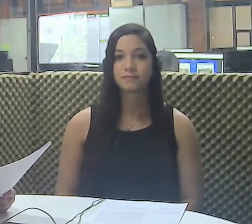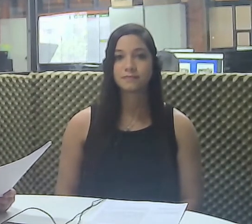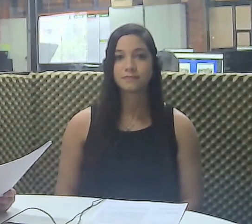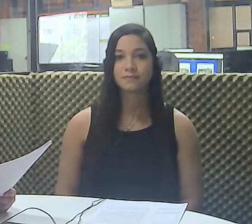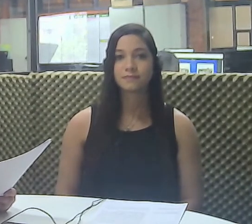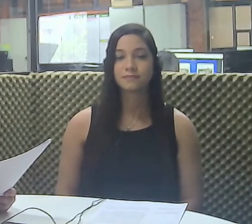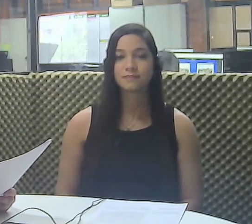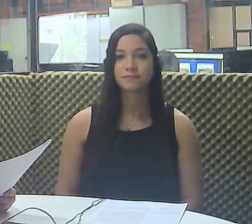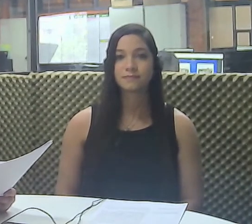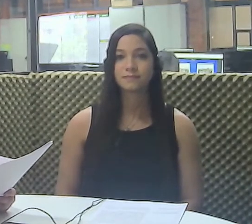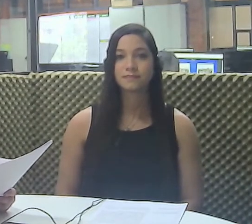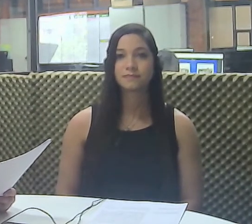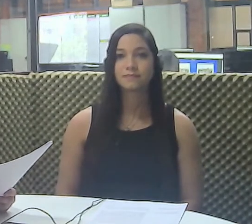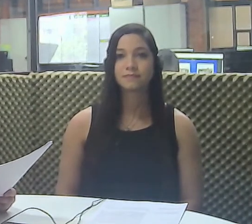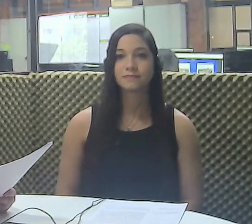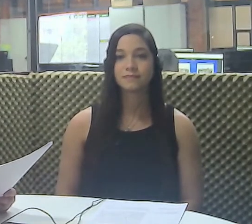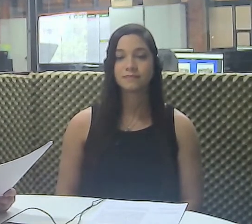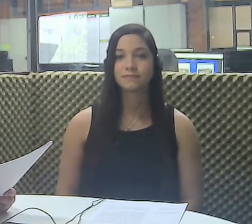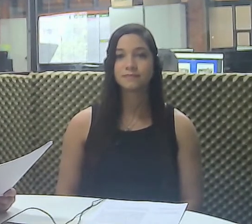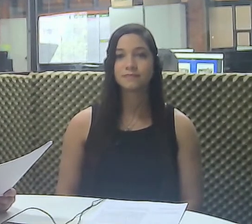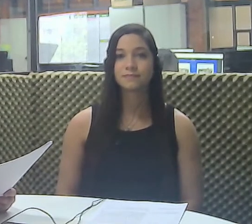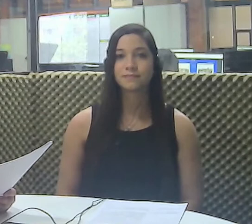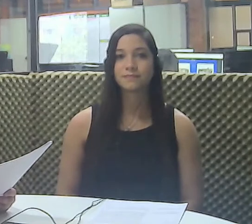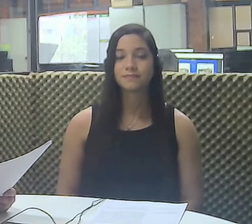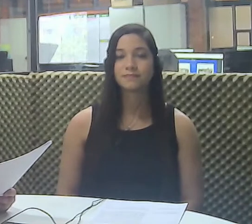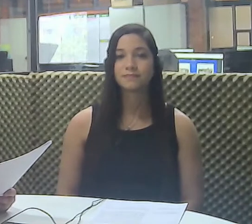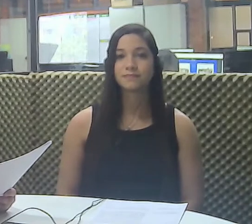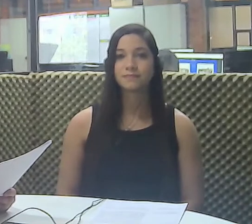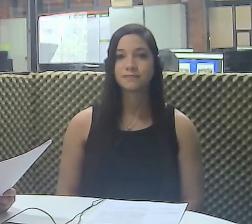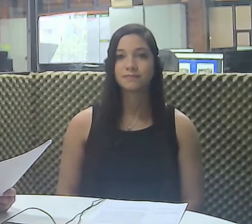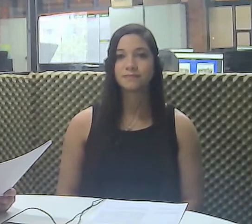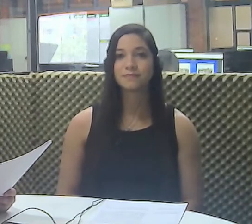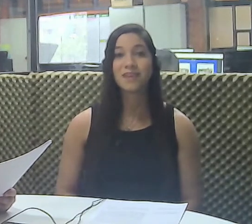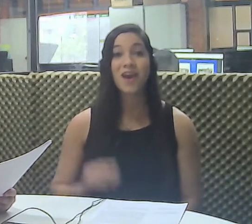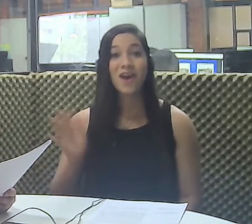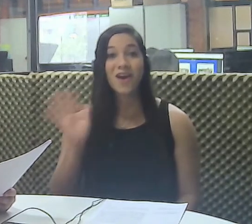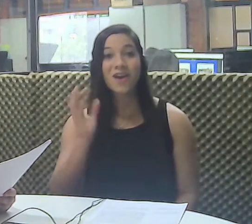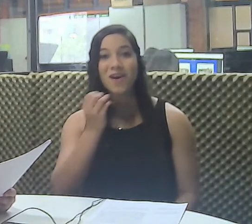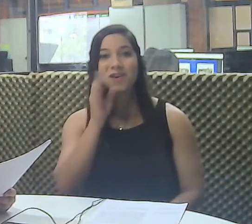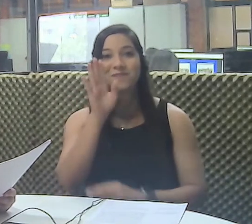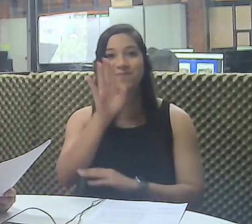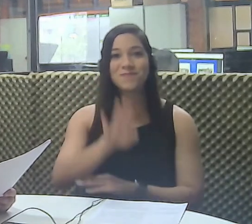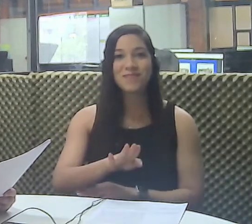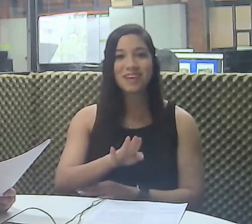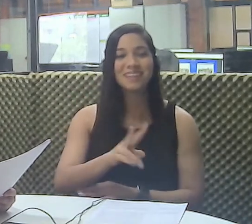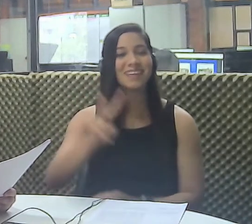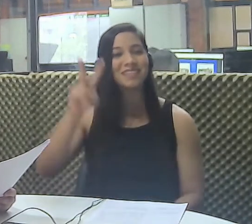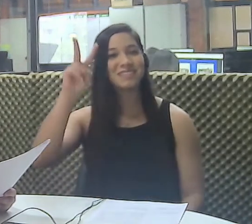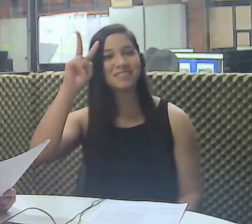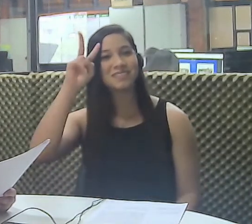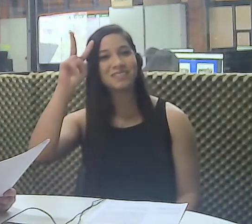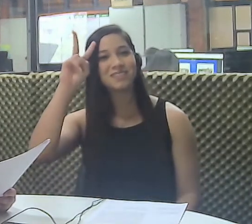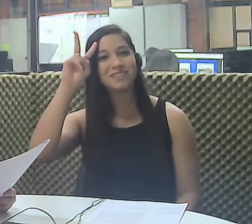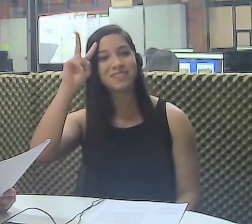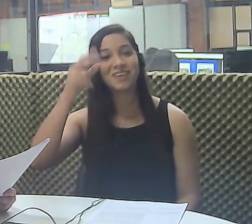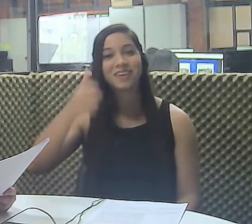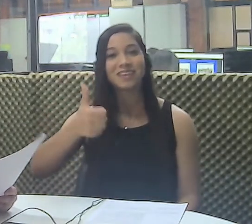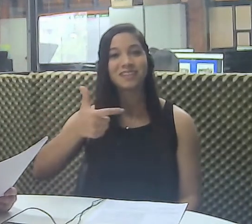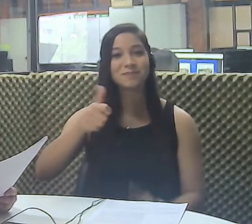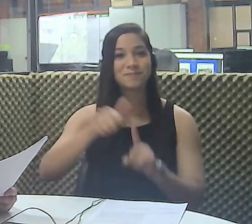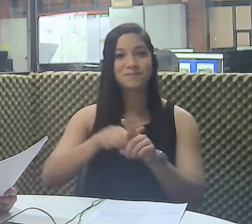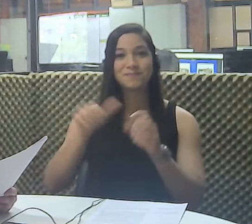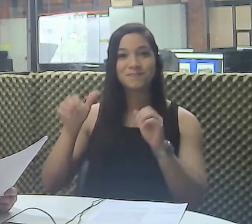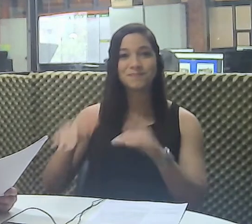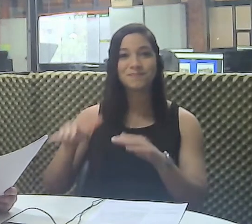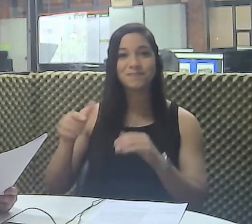obrigado levar para você ver o Olá boa tarde segunda-feira Doze de